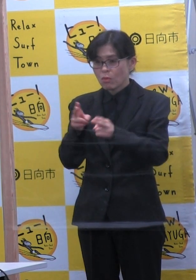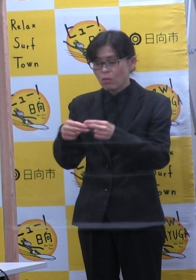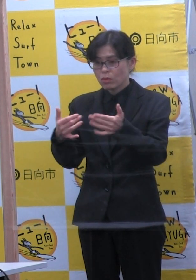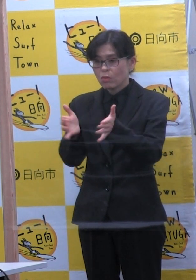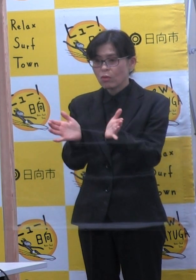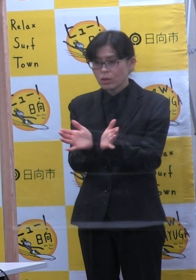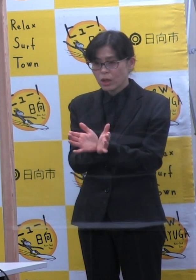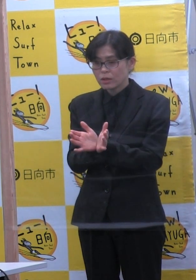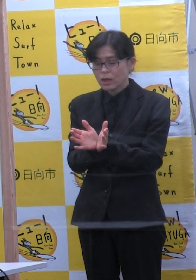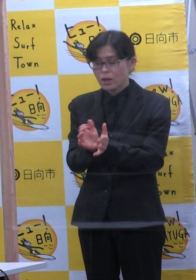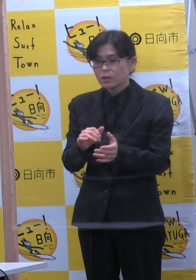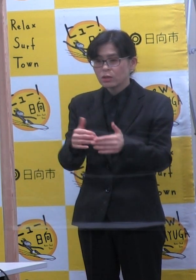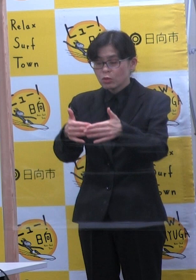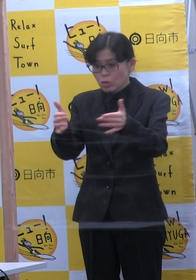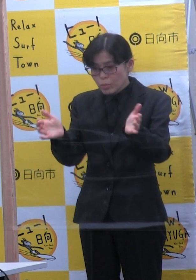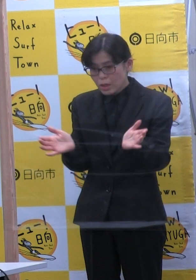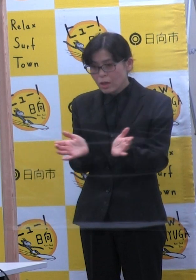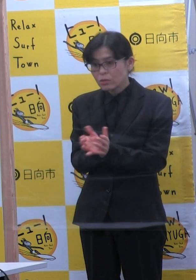消費喚起事業です。